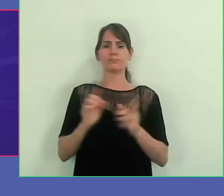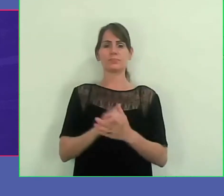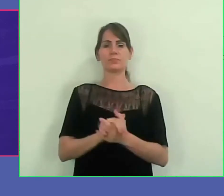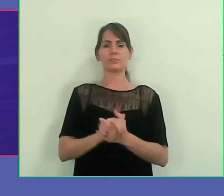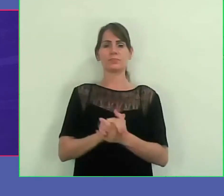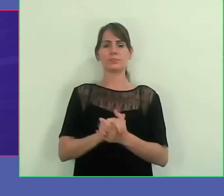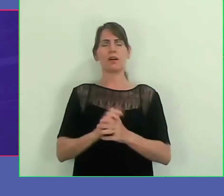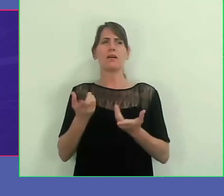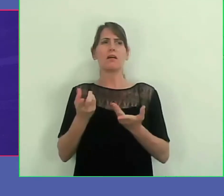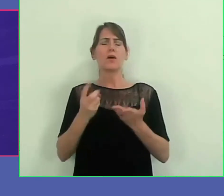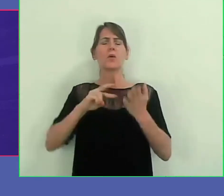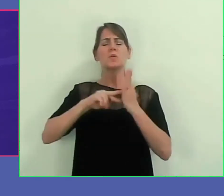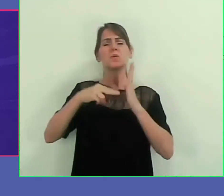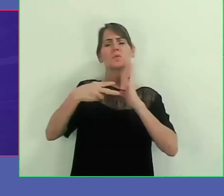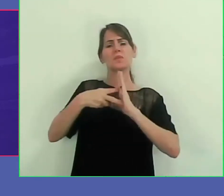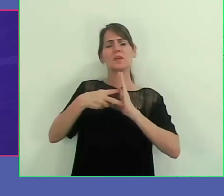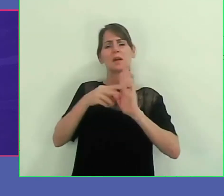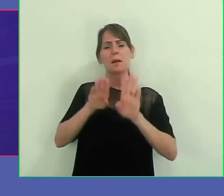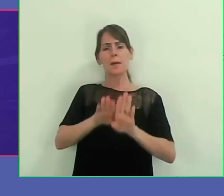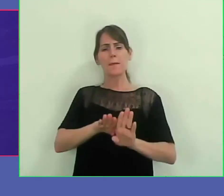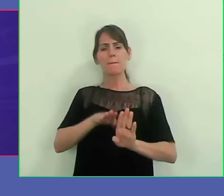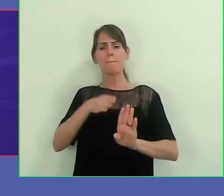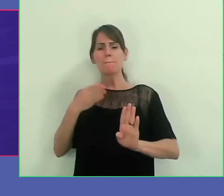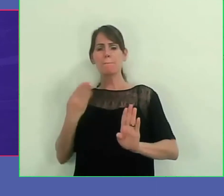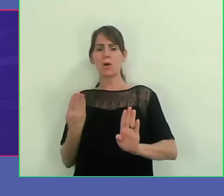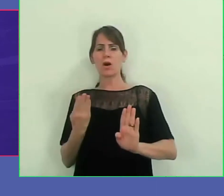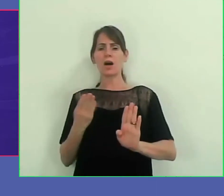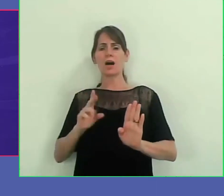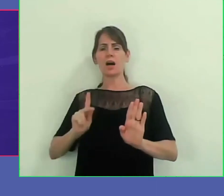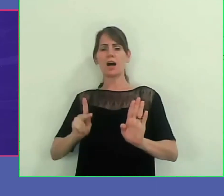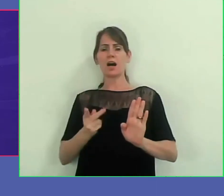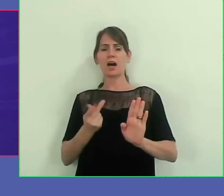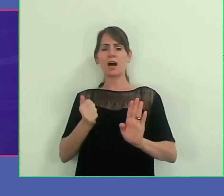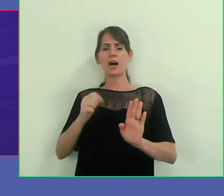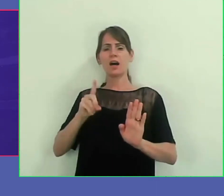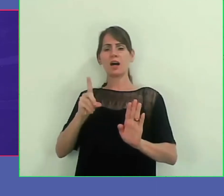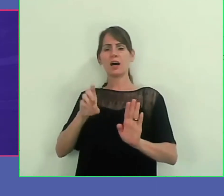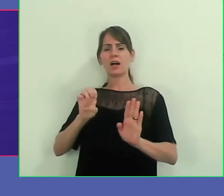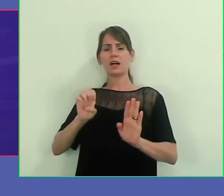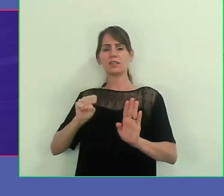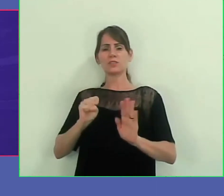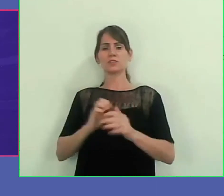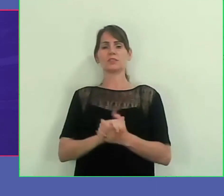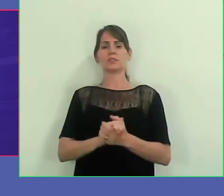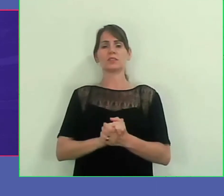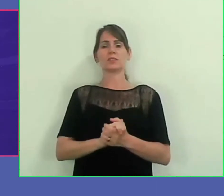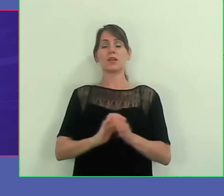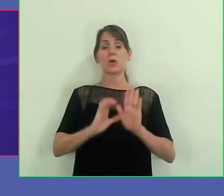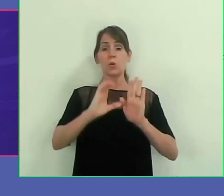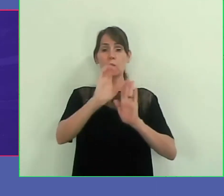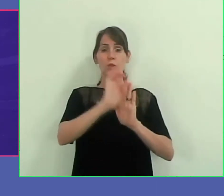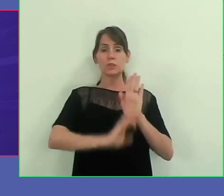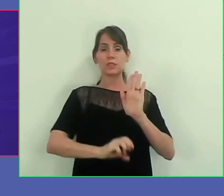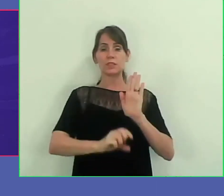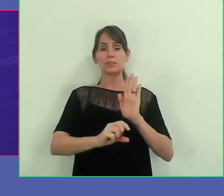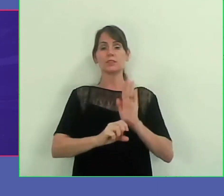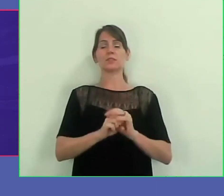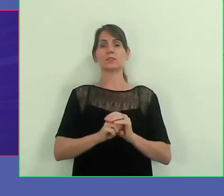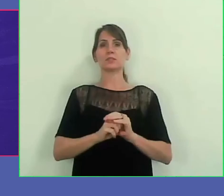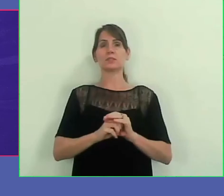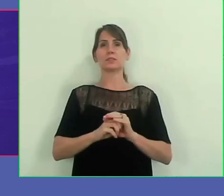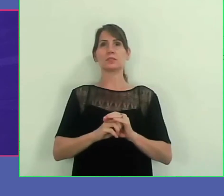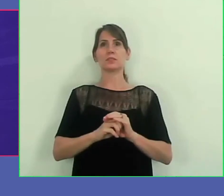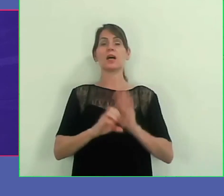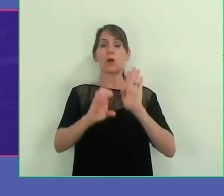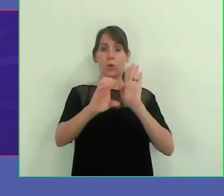porta do Hades? Colossenses capítulo 1, versículo 13, como diz?